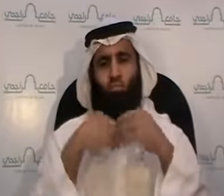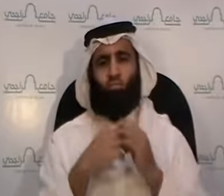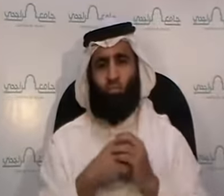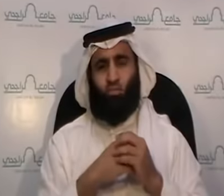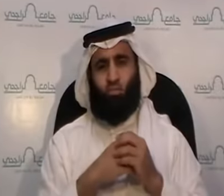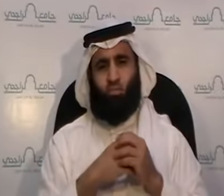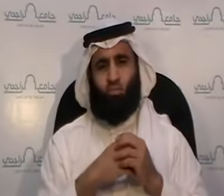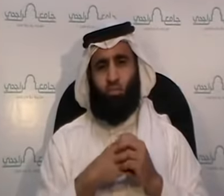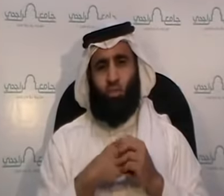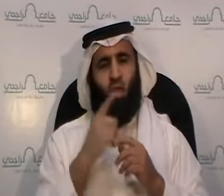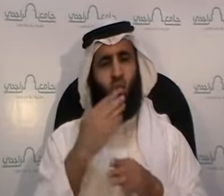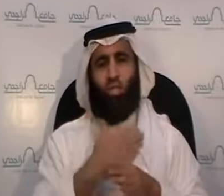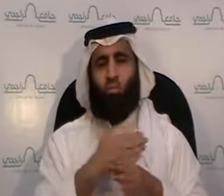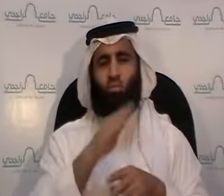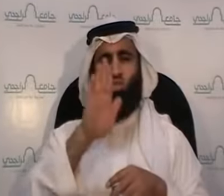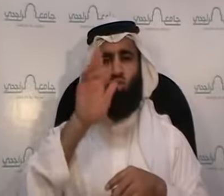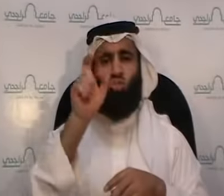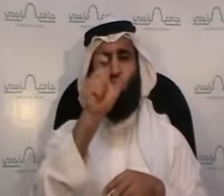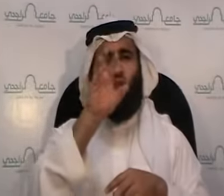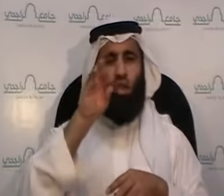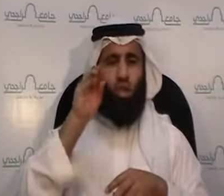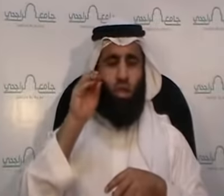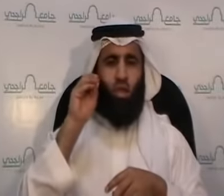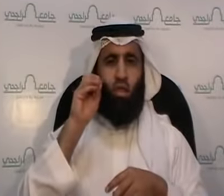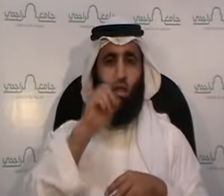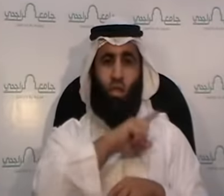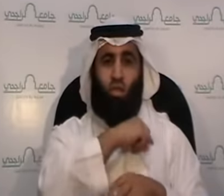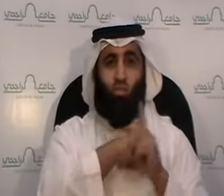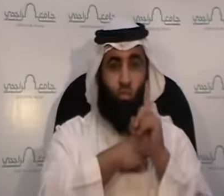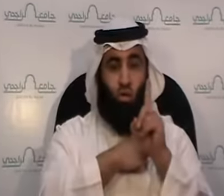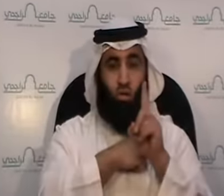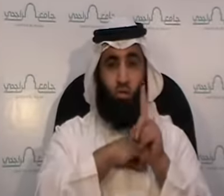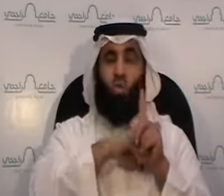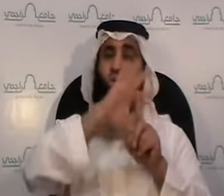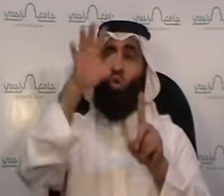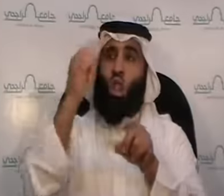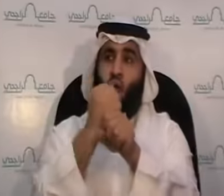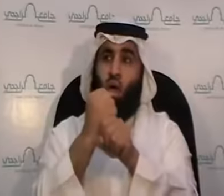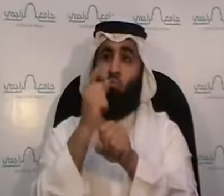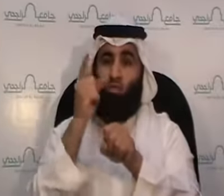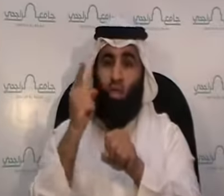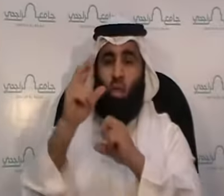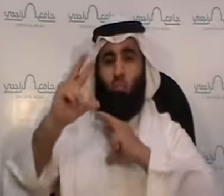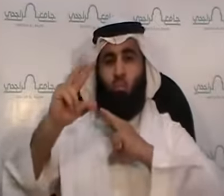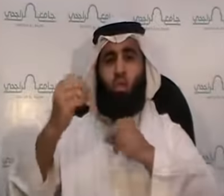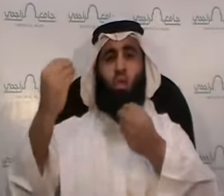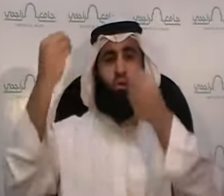في الإسلام سنة سيئة فعليه وزرها ووزر من عمل بها إلى يوم القيامة.